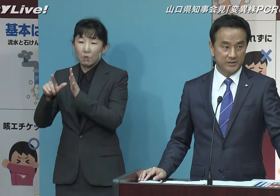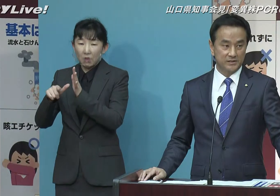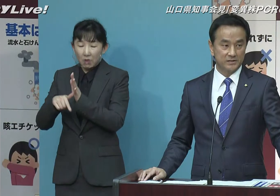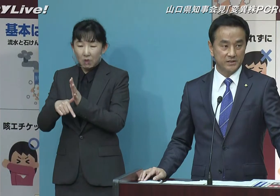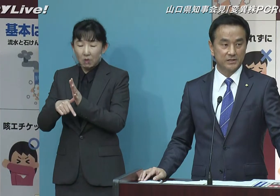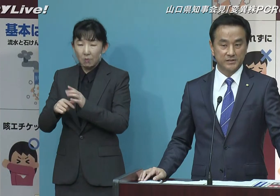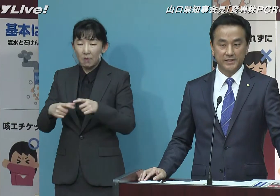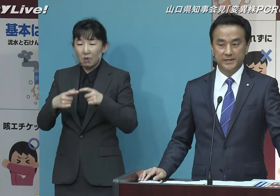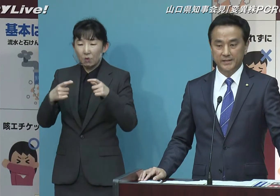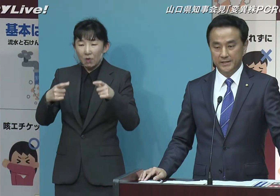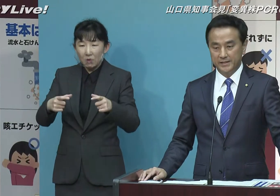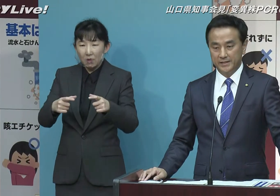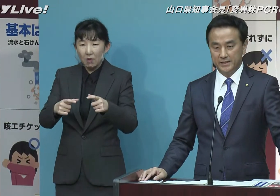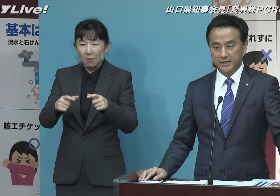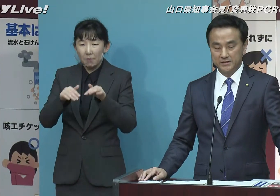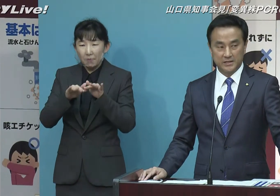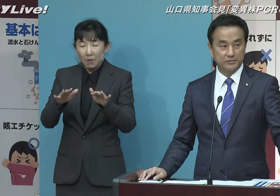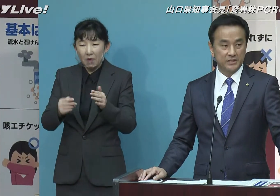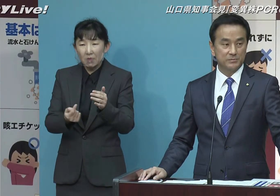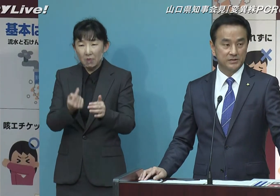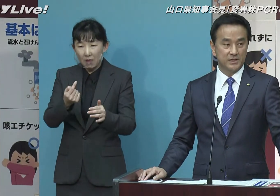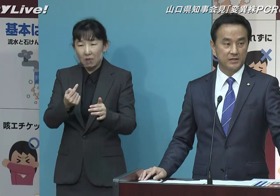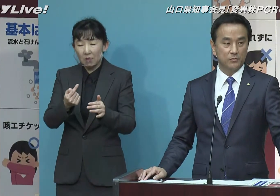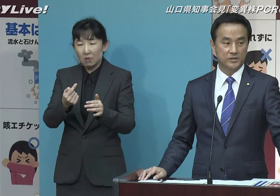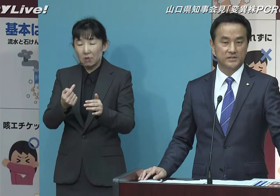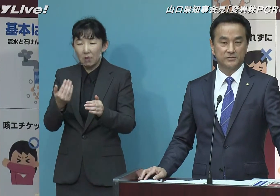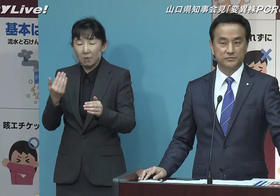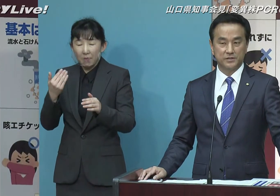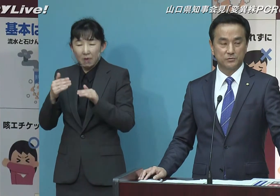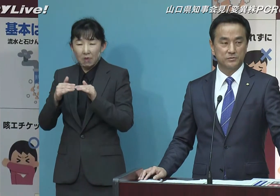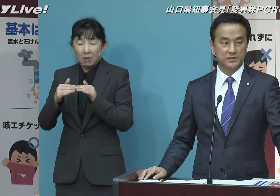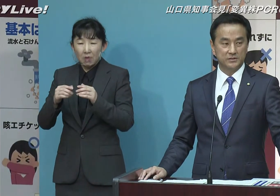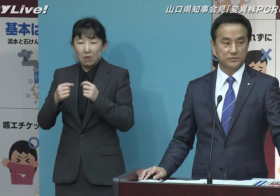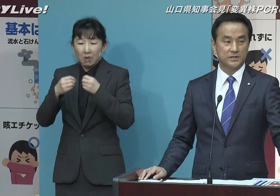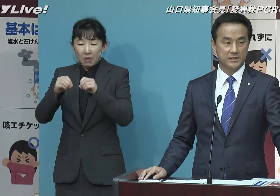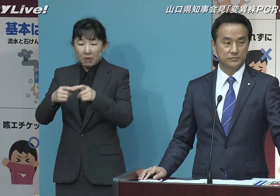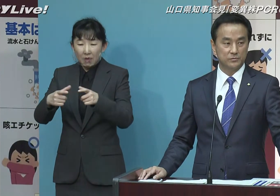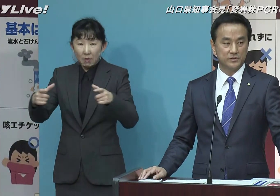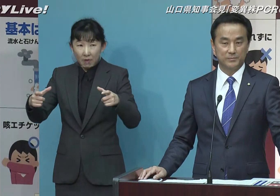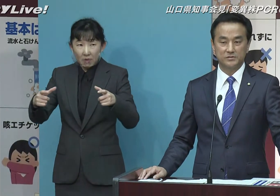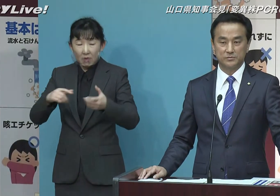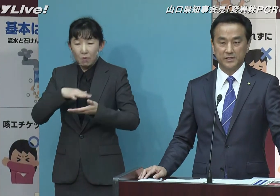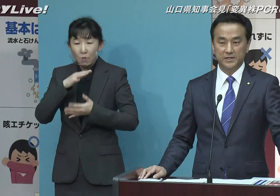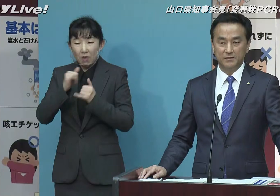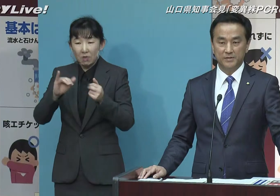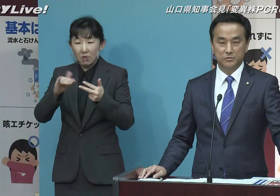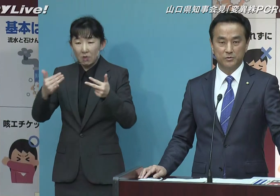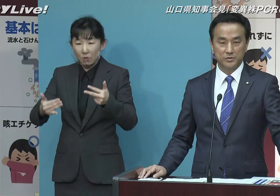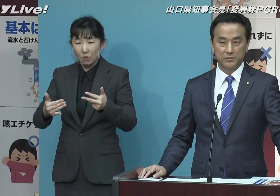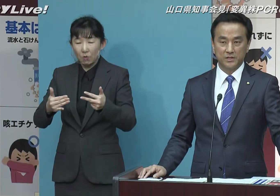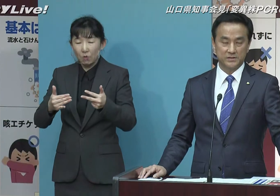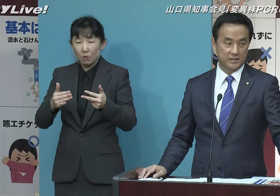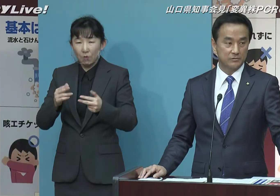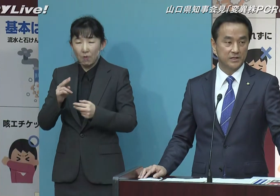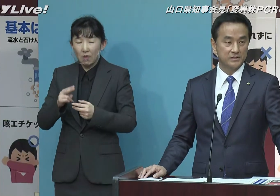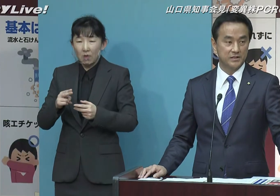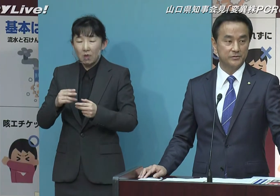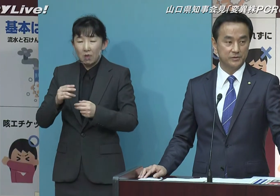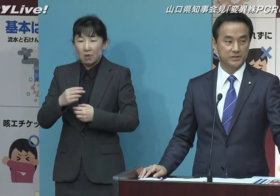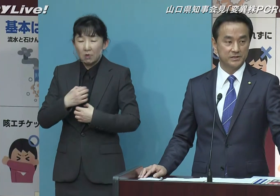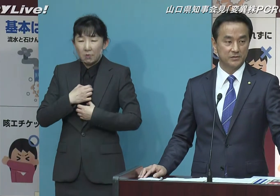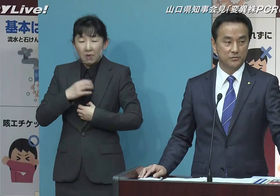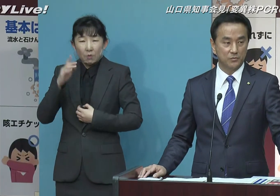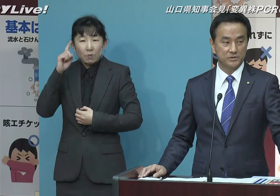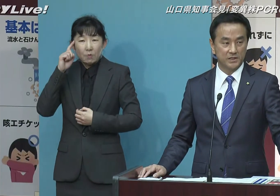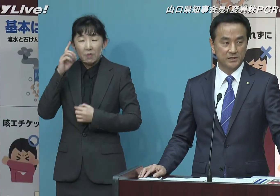ラスターも発生してですね、感染が拡大しました高齢者施設が特にリスクが高いと思っていますので、そこにおいての感染が拡大しない